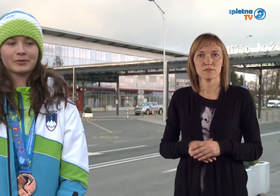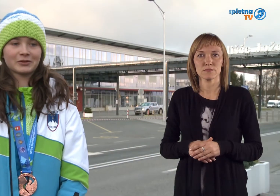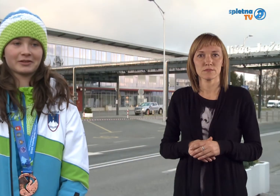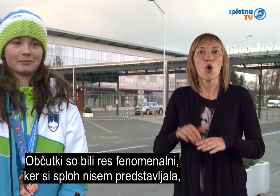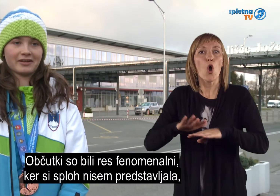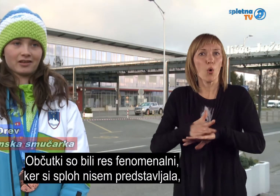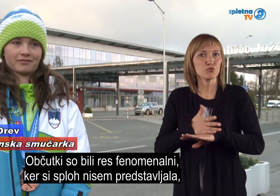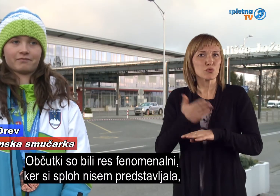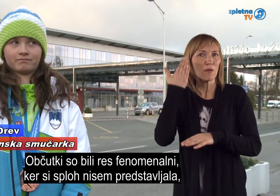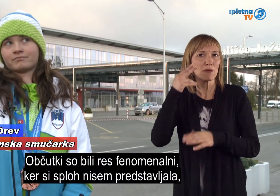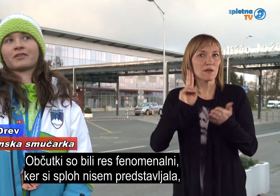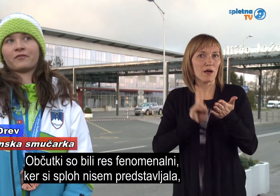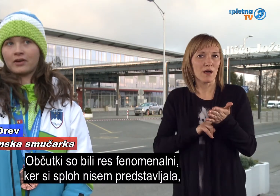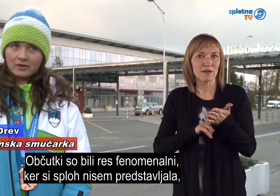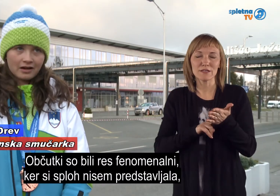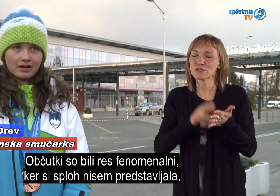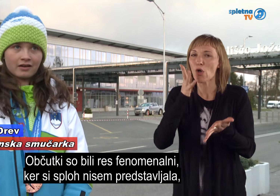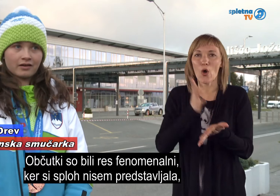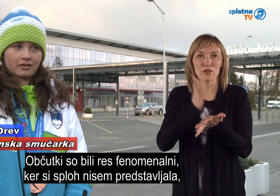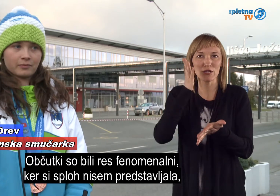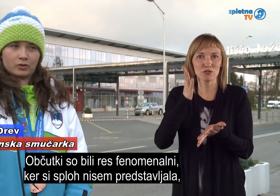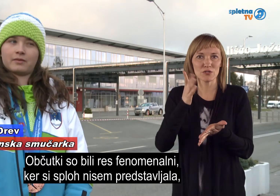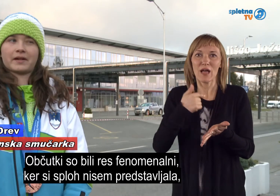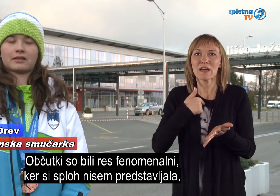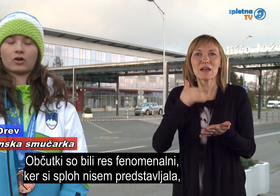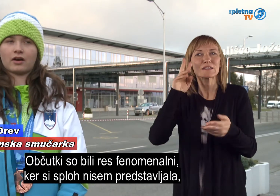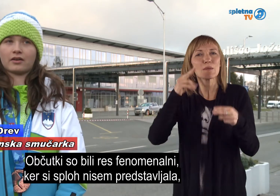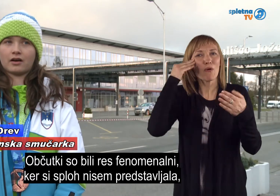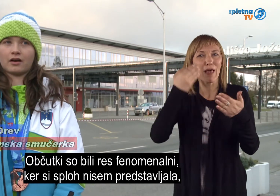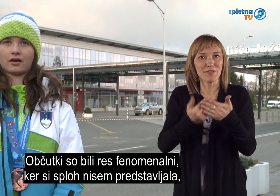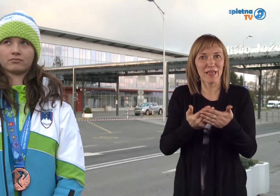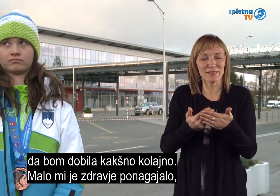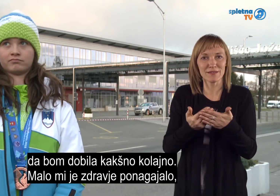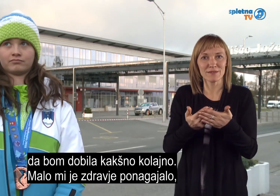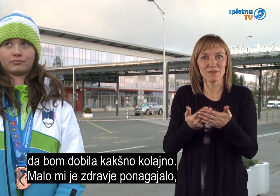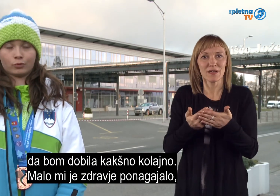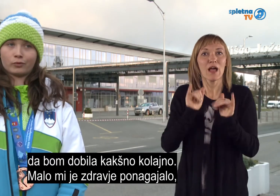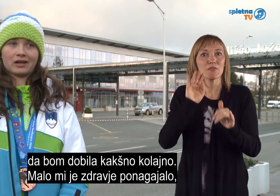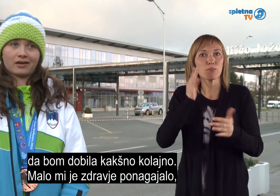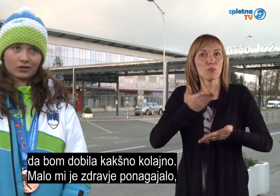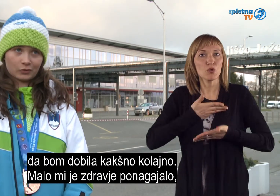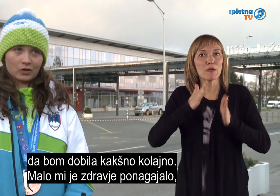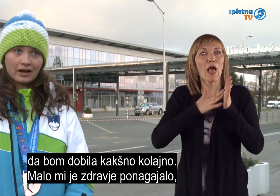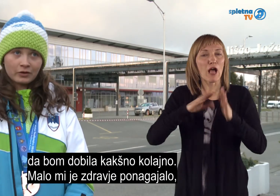Občutki so bili res fenomenalni, ker si sploh nisem predstavljala, da bom dobila kakšno kolajno.